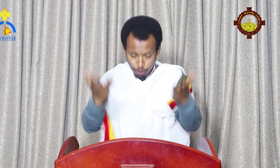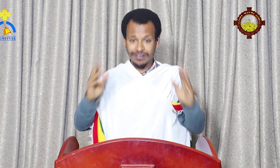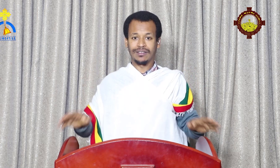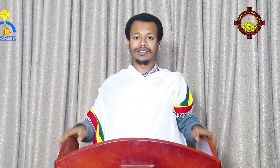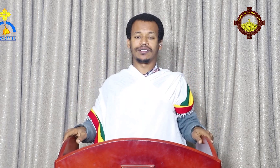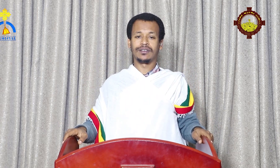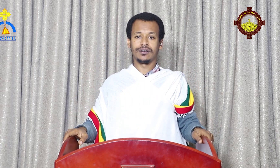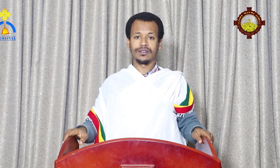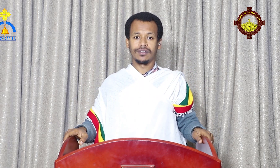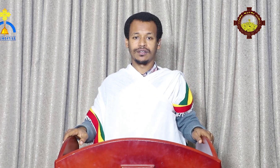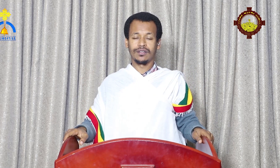ተሰጥቶቶቶን